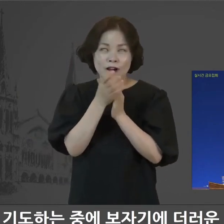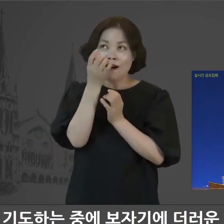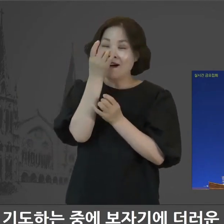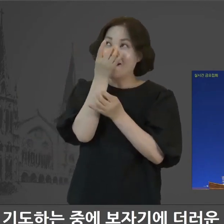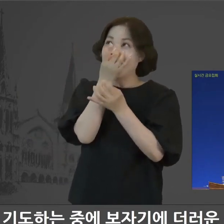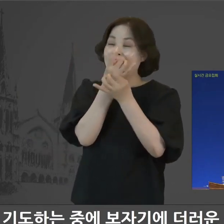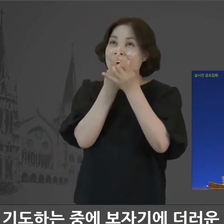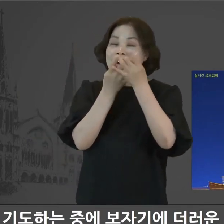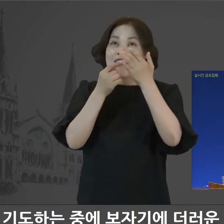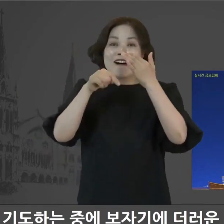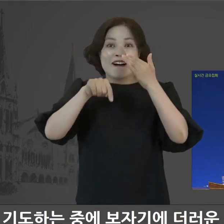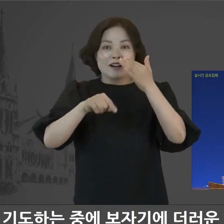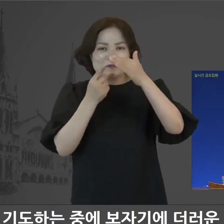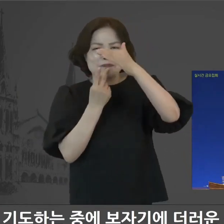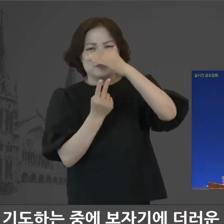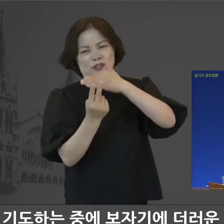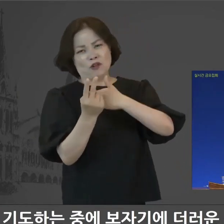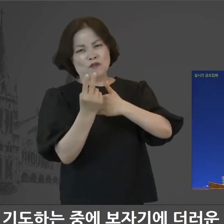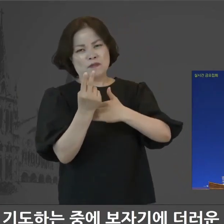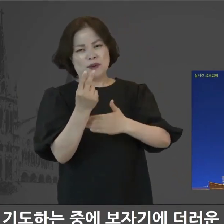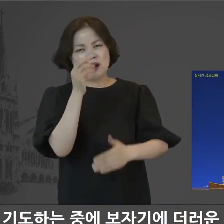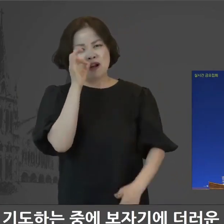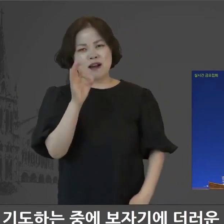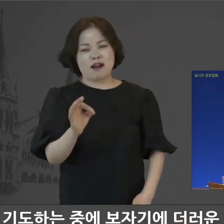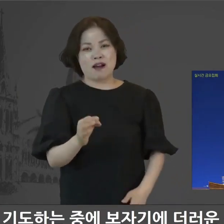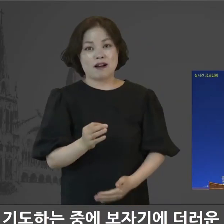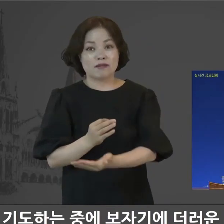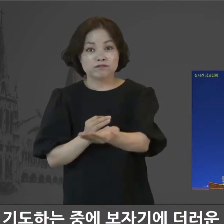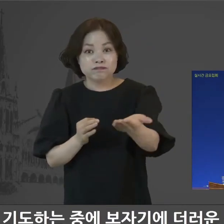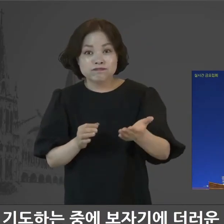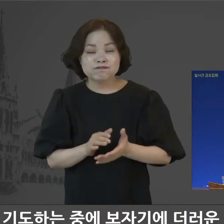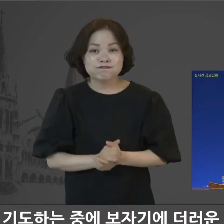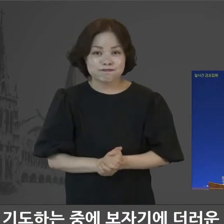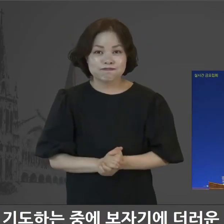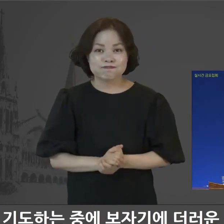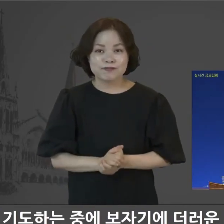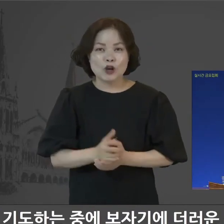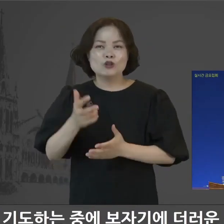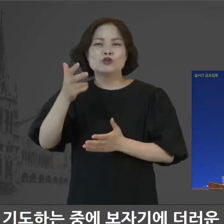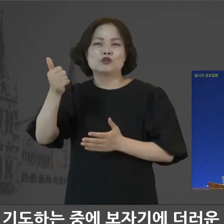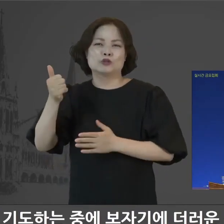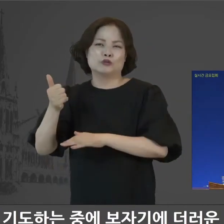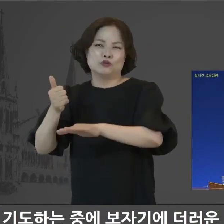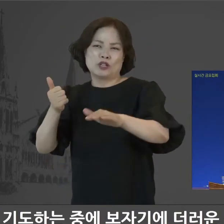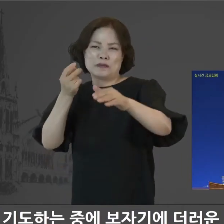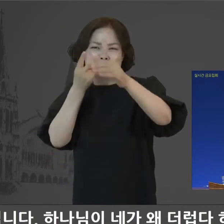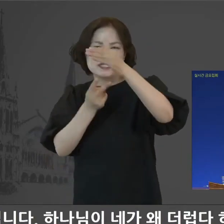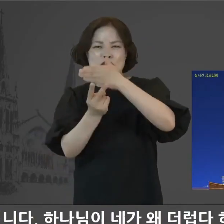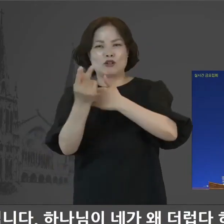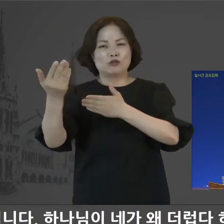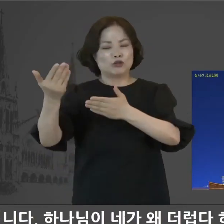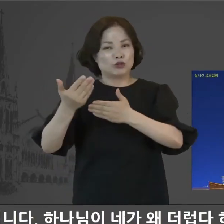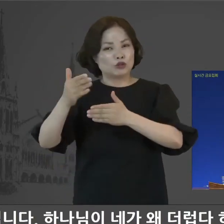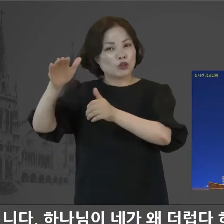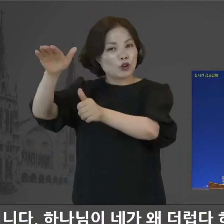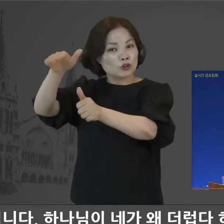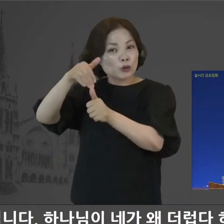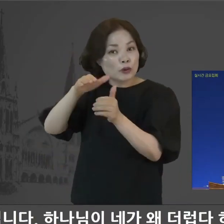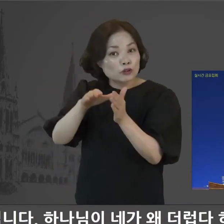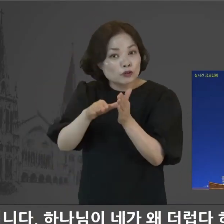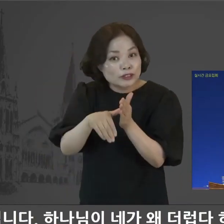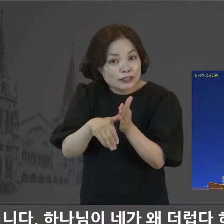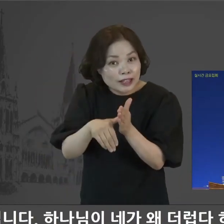황홀 중에 그 비전을 보는 겁니다. 사랑하는 여러분, 주님이 우리에게 비전을 주시고 소명을 주실